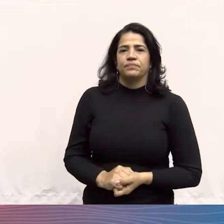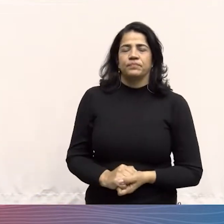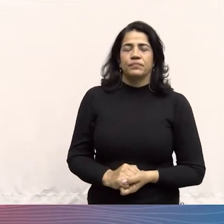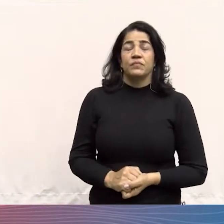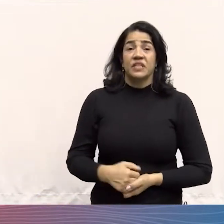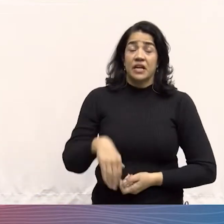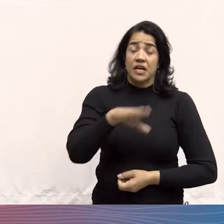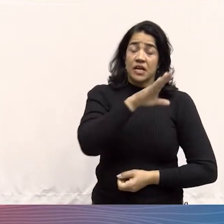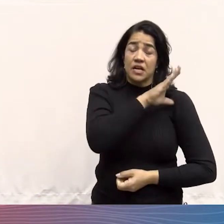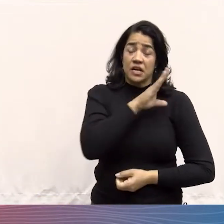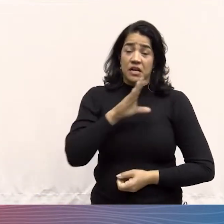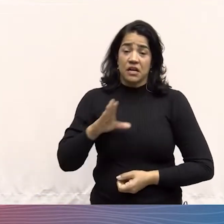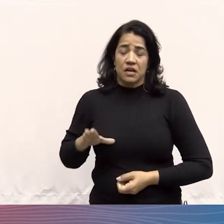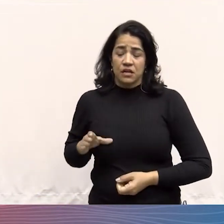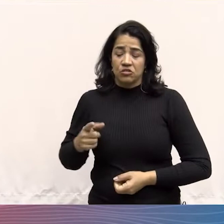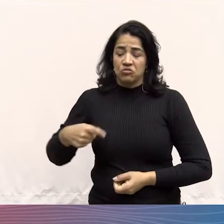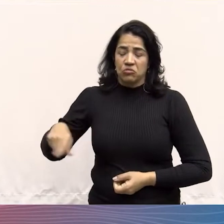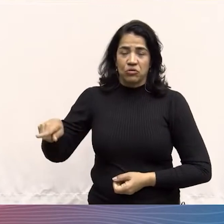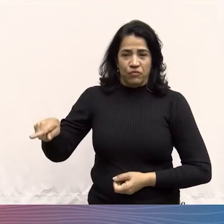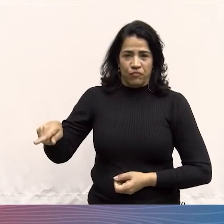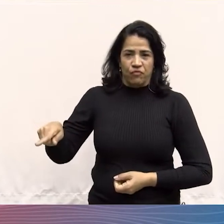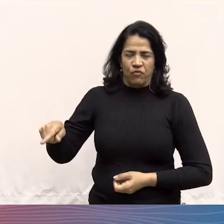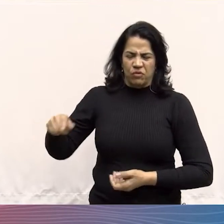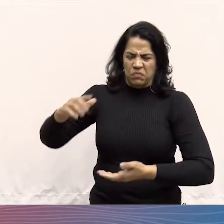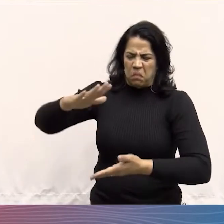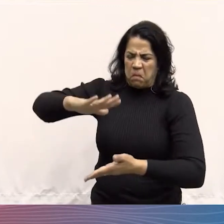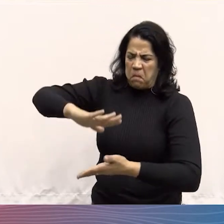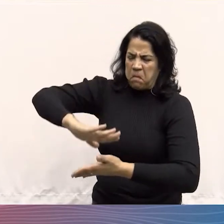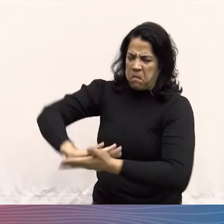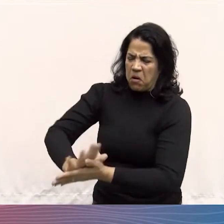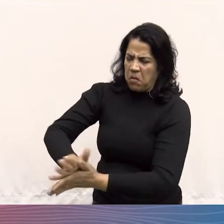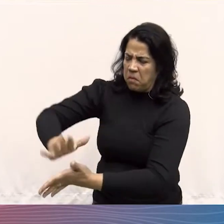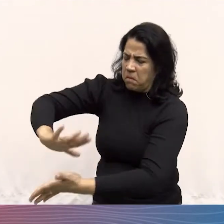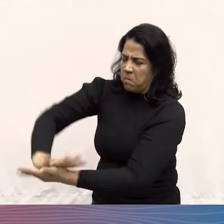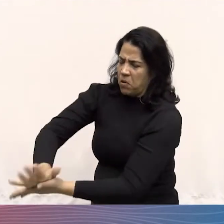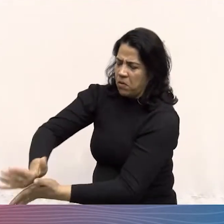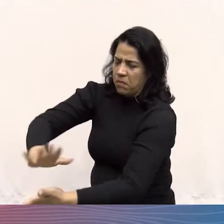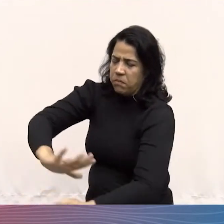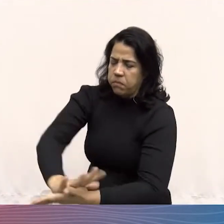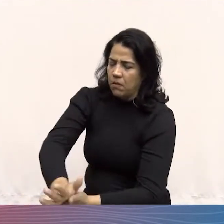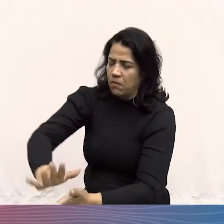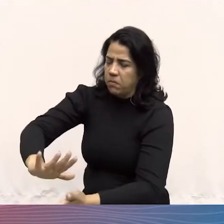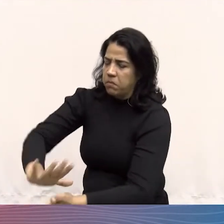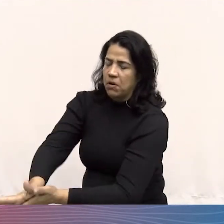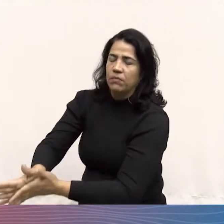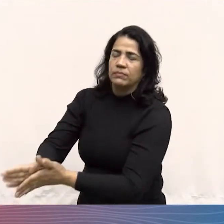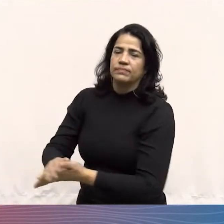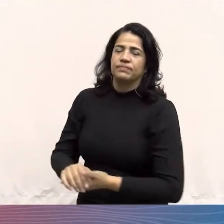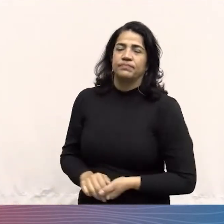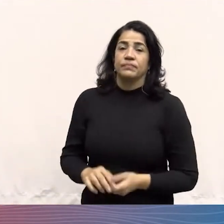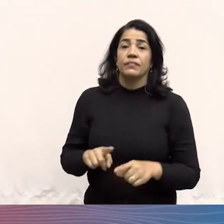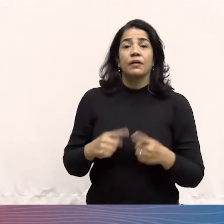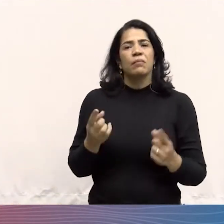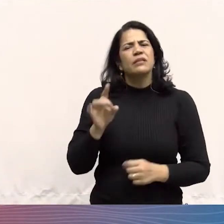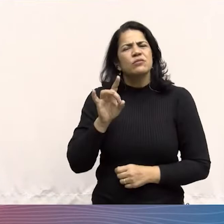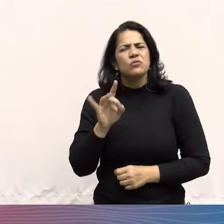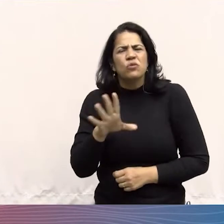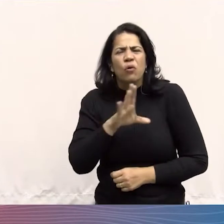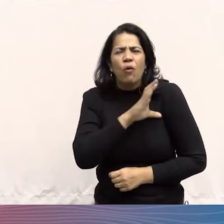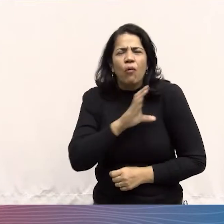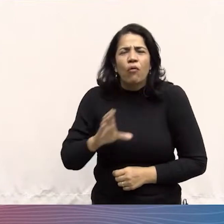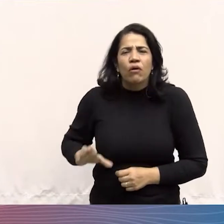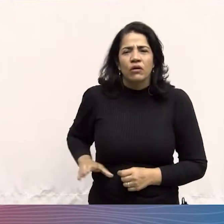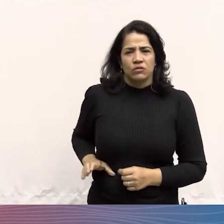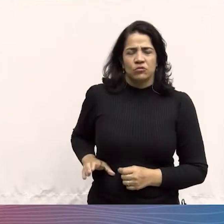Cristo, mas só Ele, junto com seus seguidores. Aí por último, no